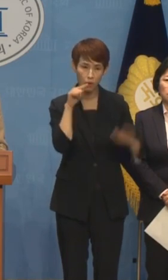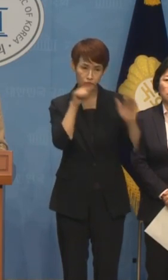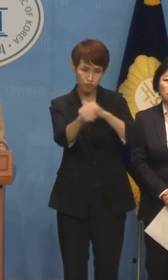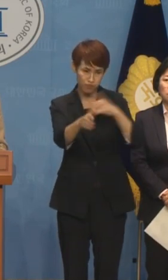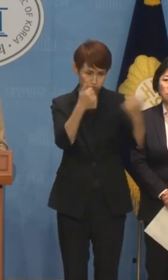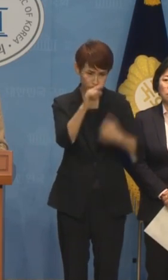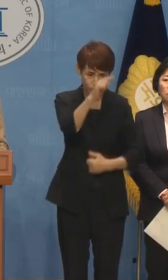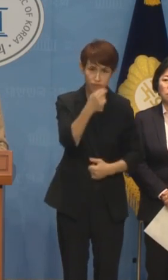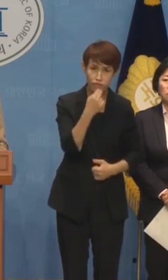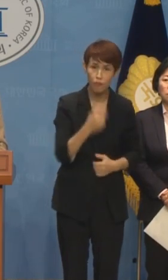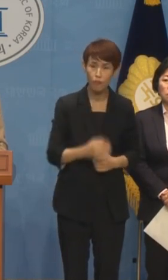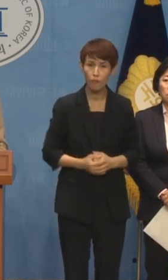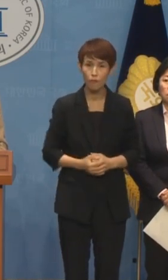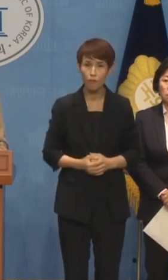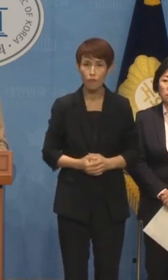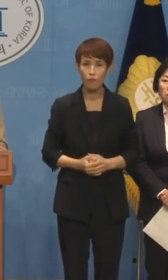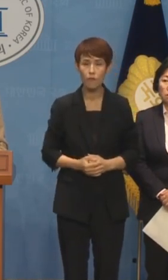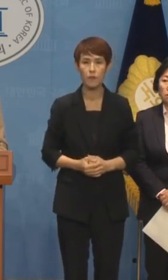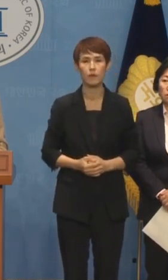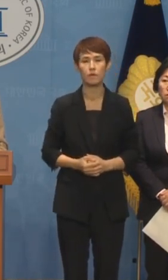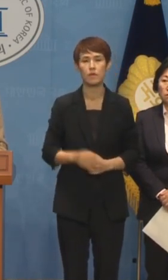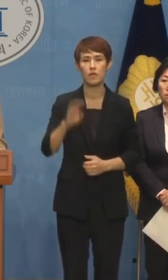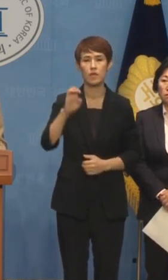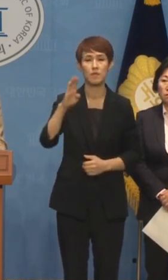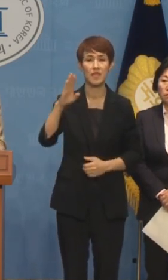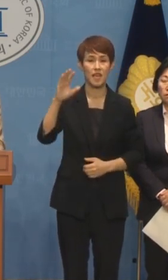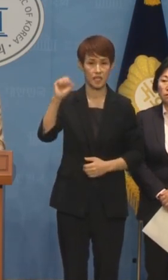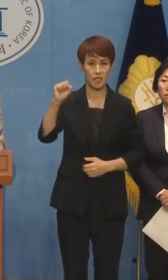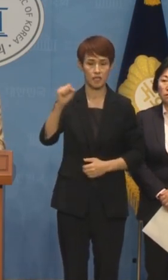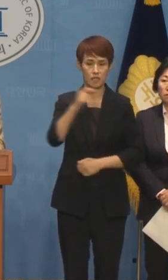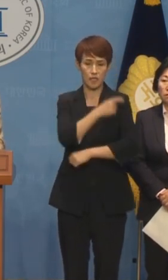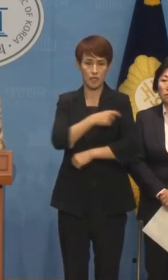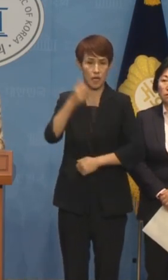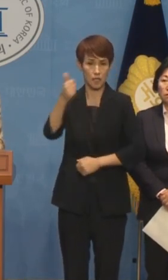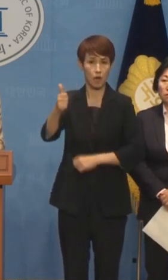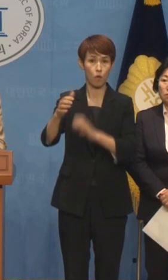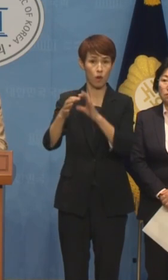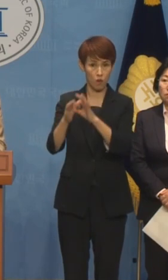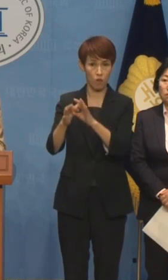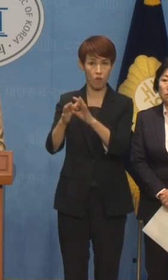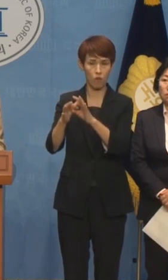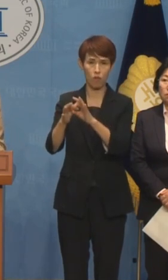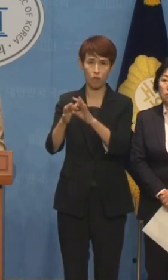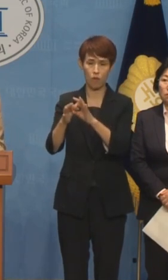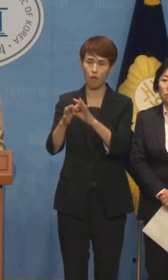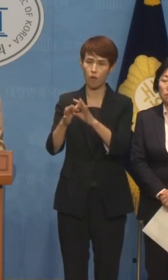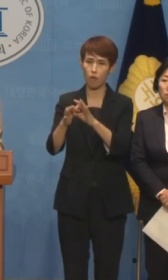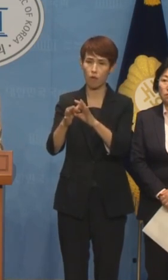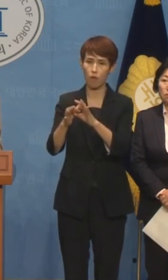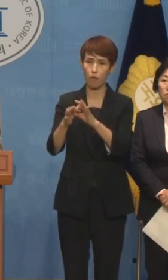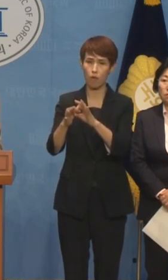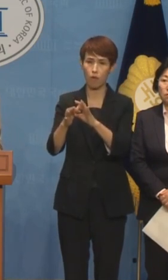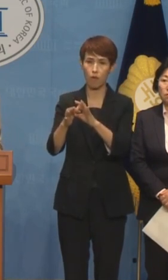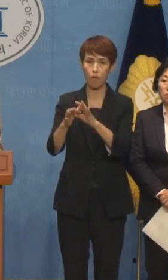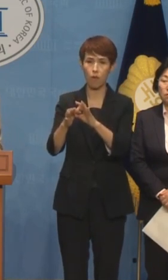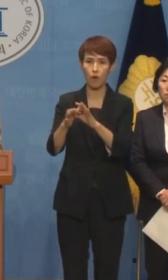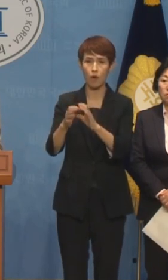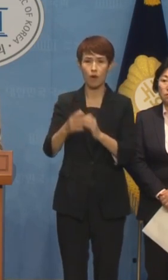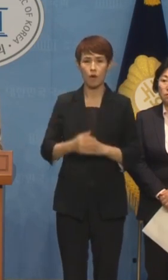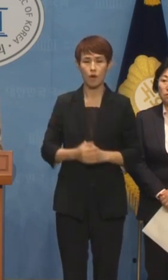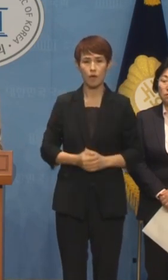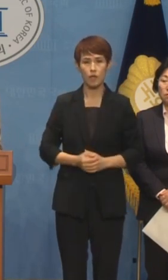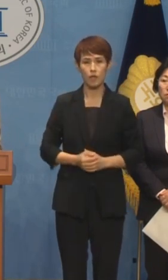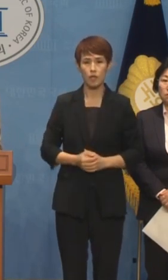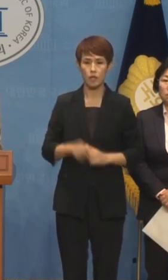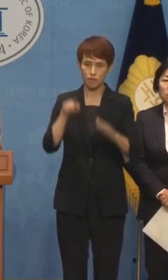않고 있습니다. 그러나 EBS 유시춘 이사장과 관련해서는 너무나 터무니없는 근거를